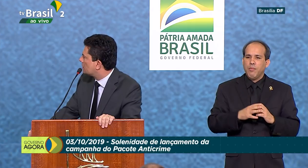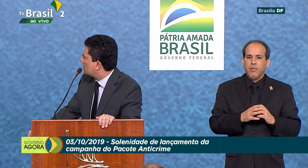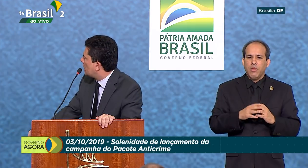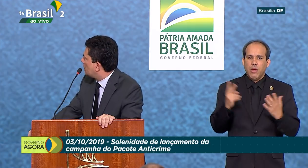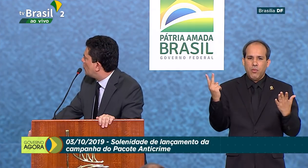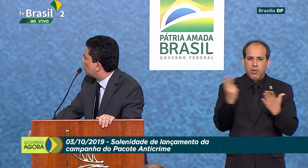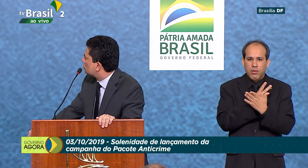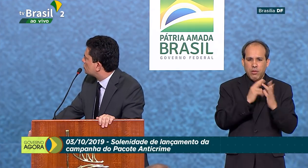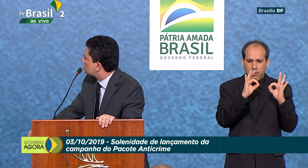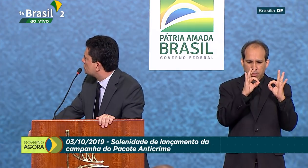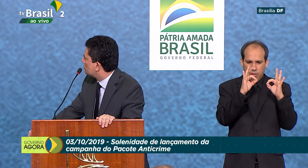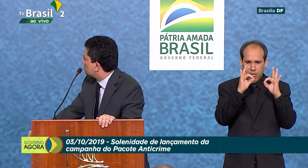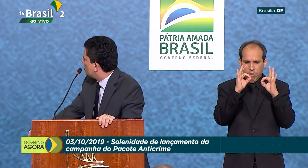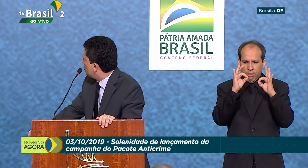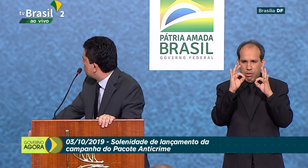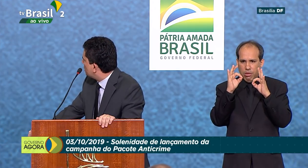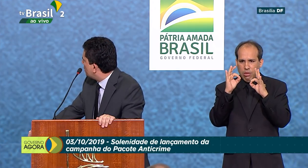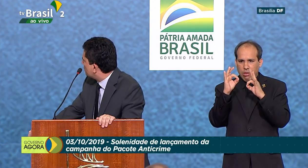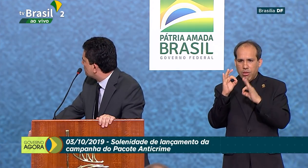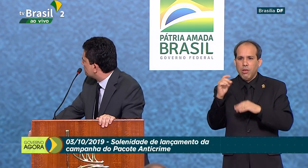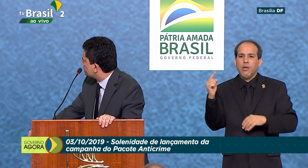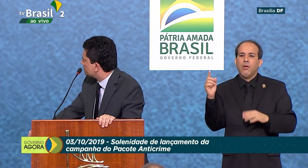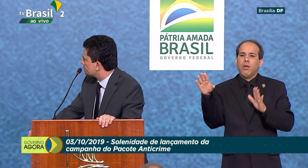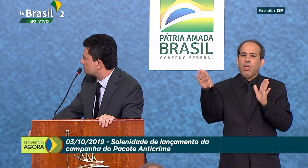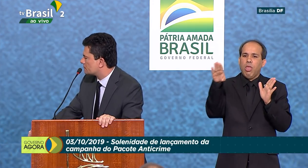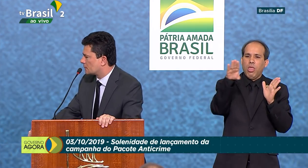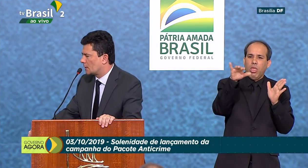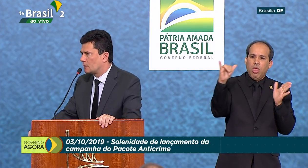cenas em pousos no Rio de Janeiro.